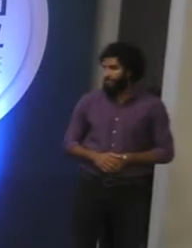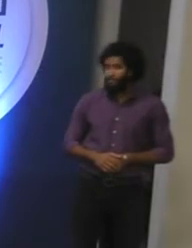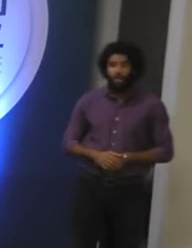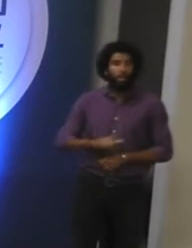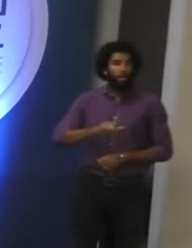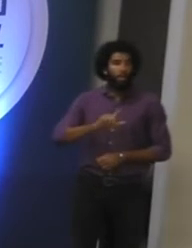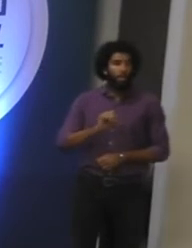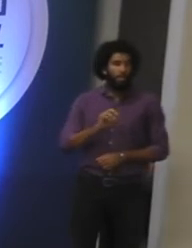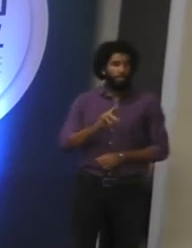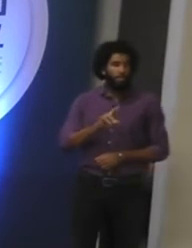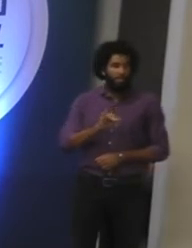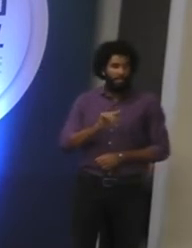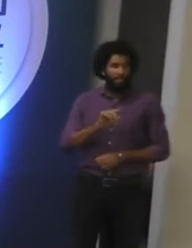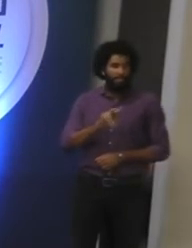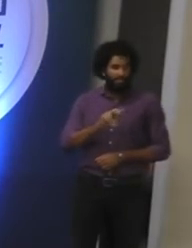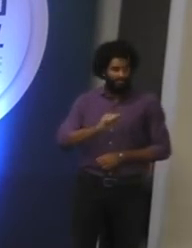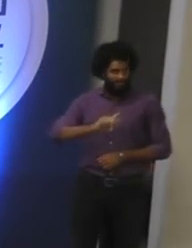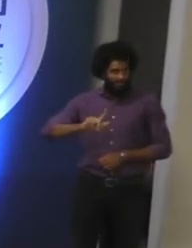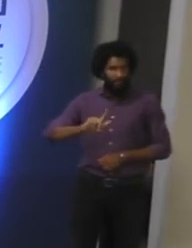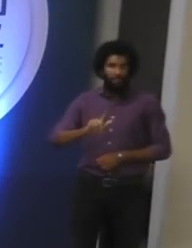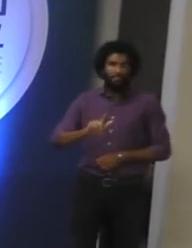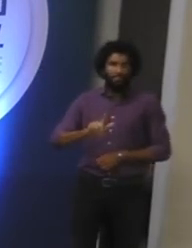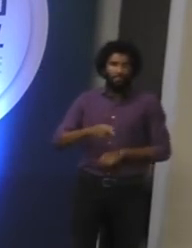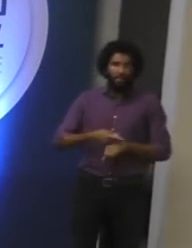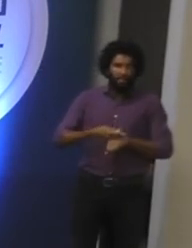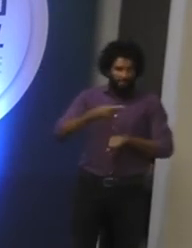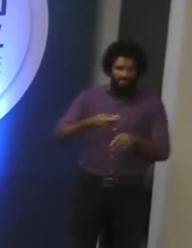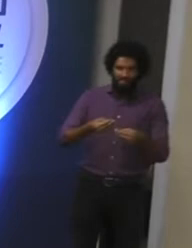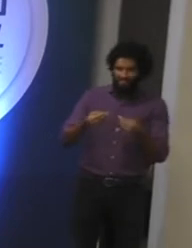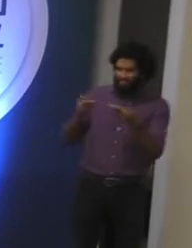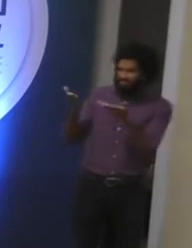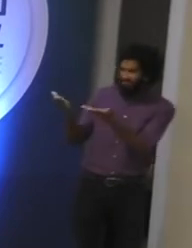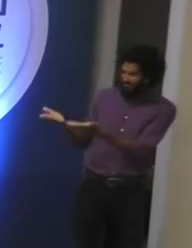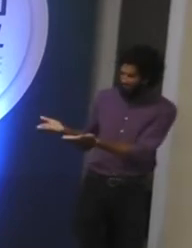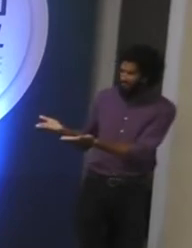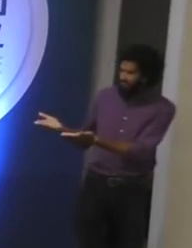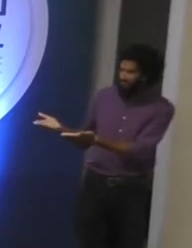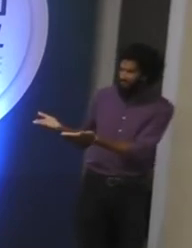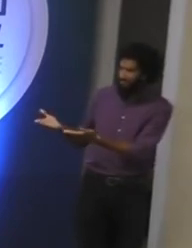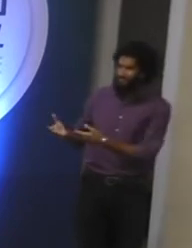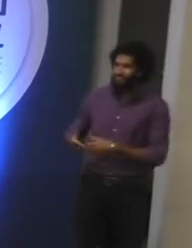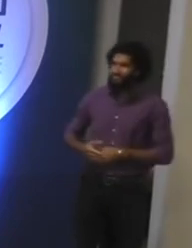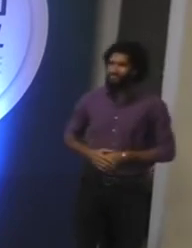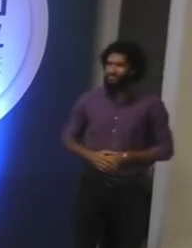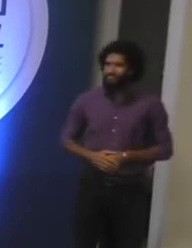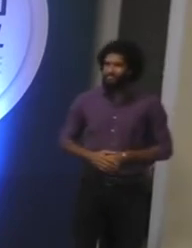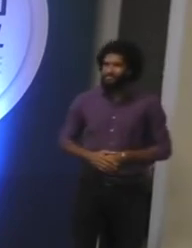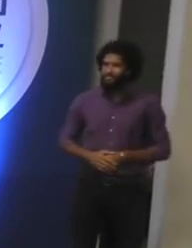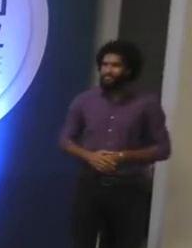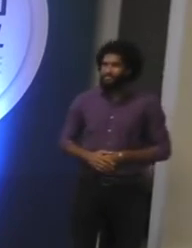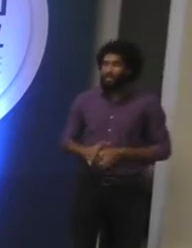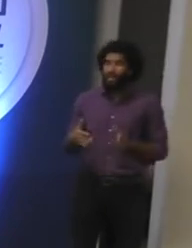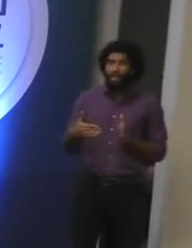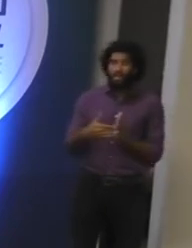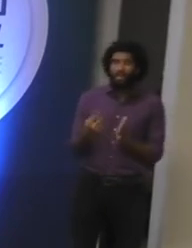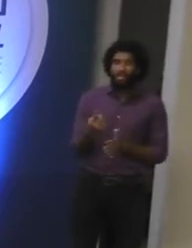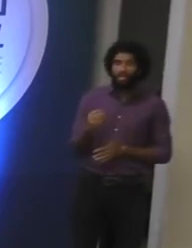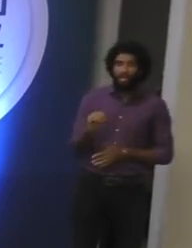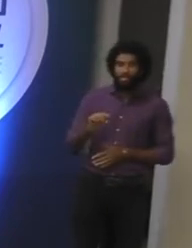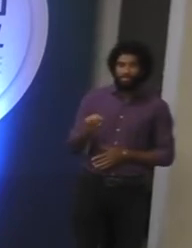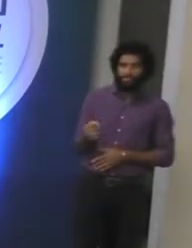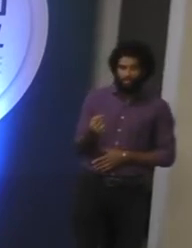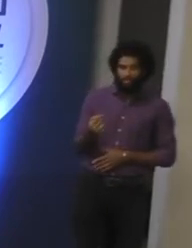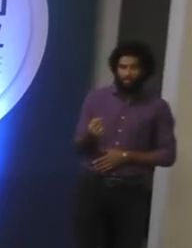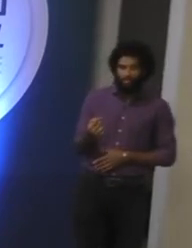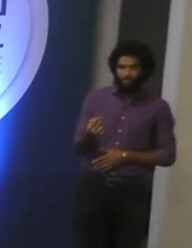Lorivaldo recebe agora das mãos da Maria Luísa Caldwell a premiação na categoria 10 mil unidades